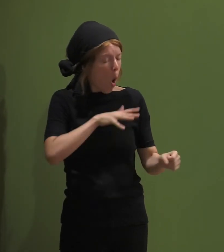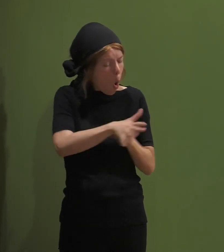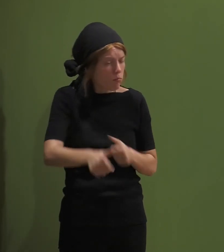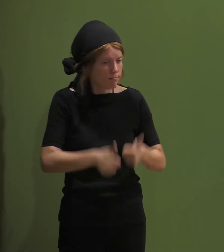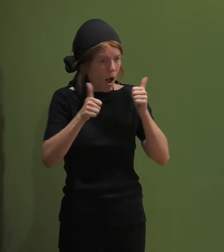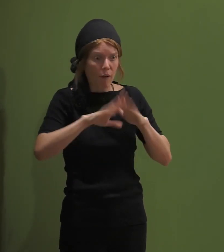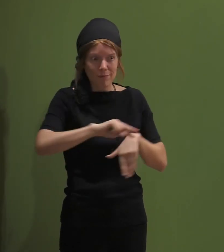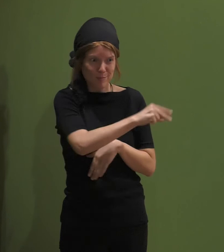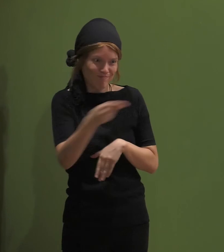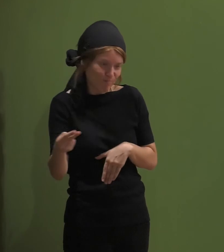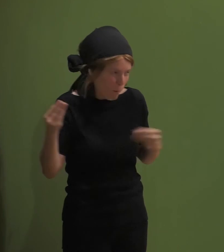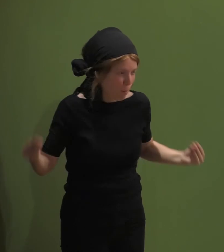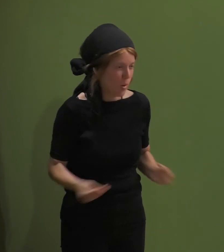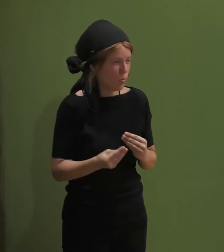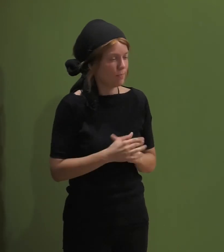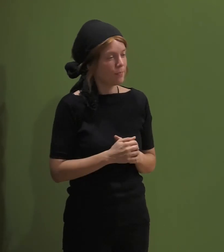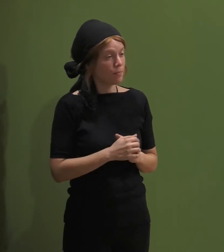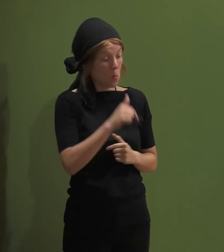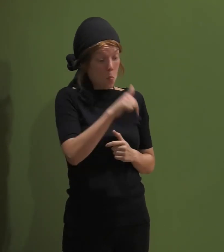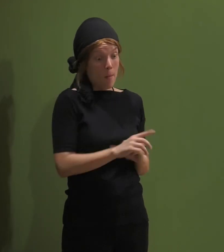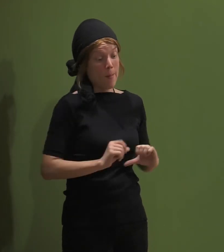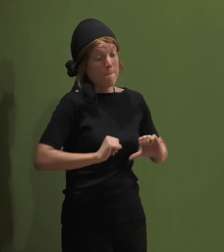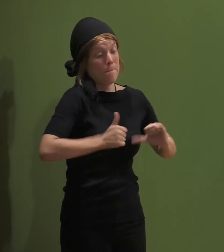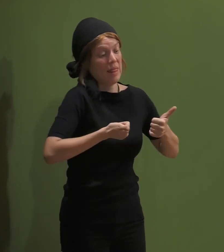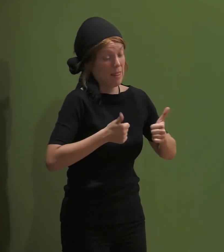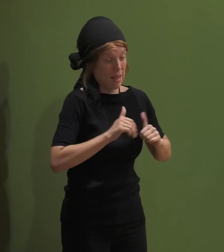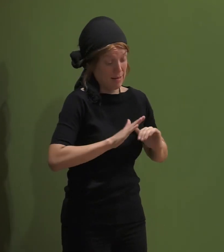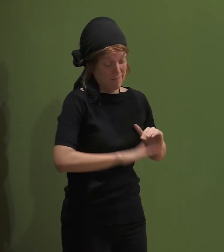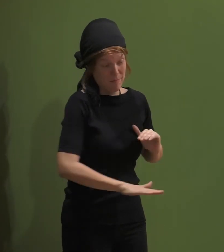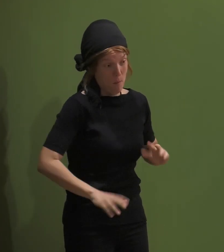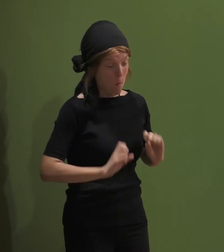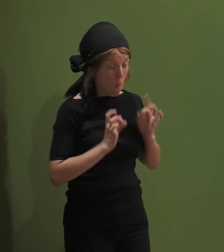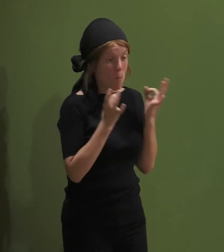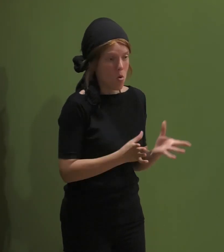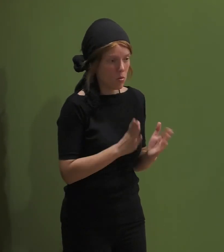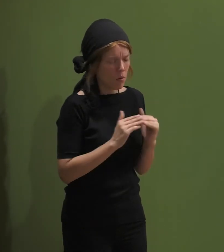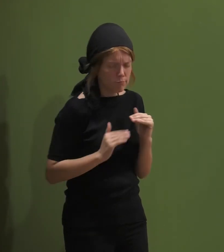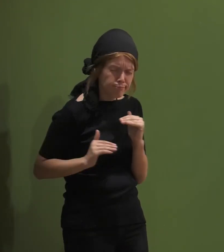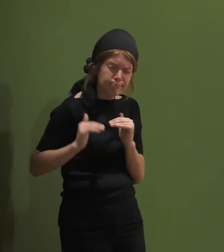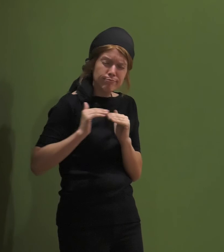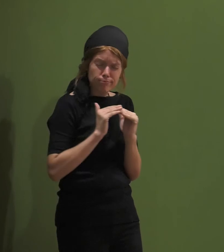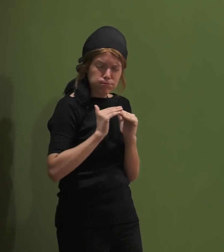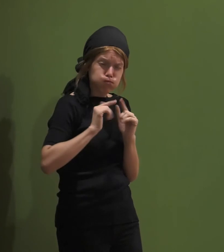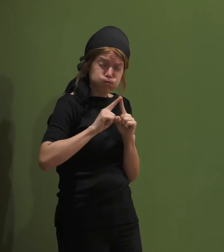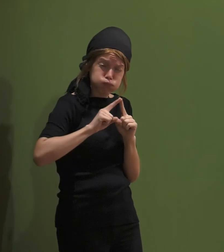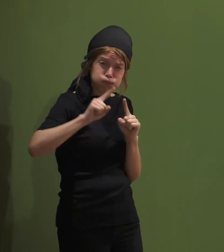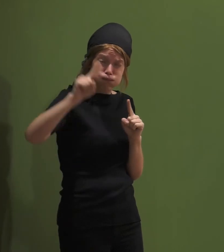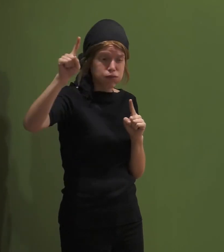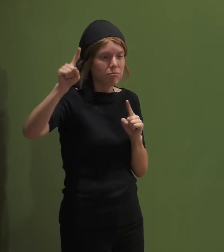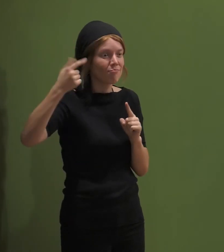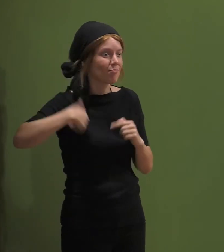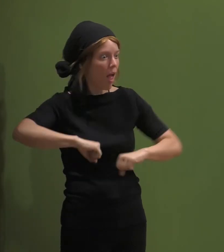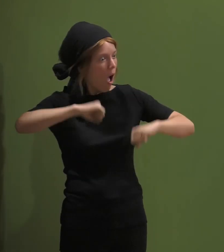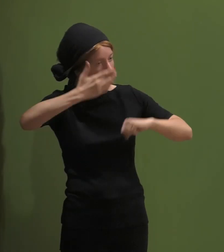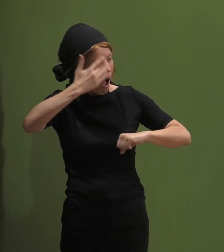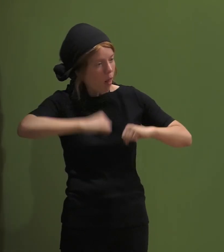mejores resultados tendrá. Por abajo, porque cuanto antes empiece, mejor se llega a los años claves del aprendizaje de los niños, sobre